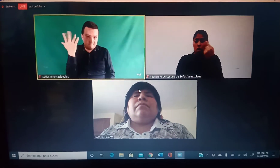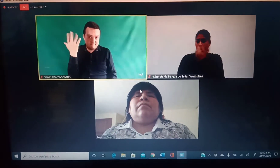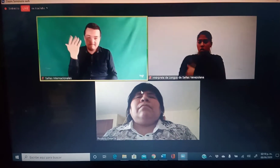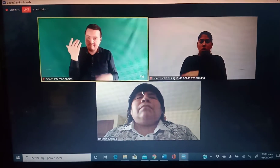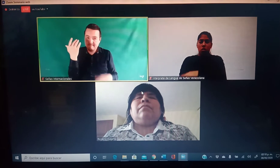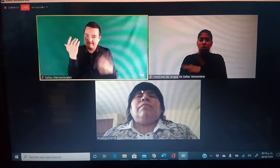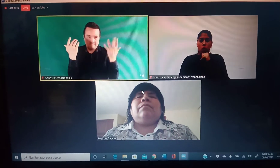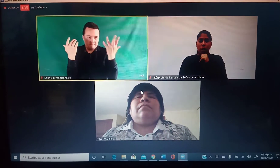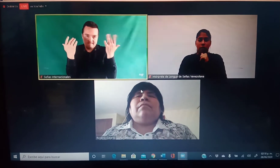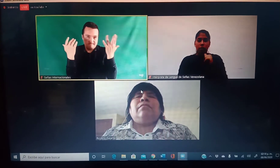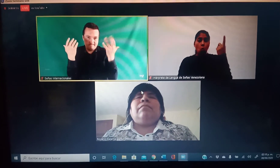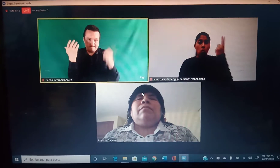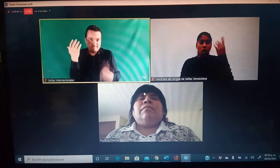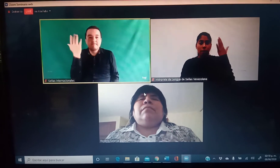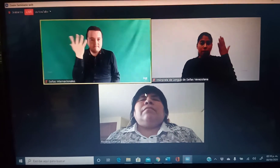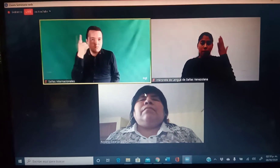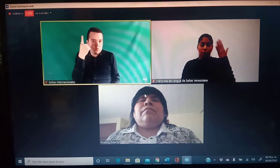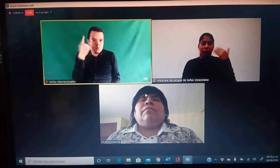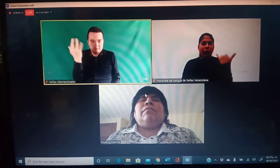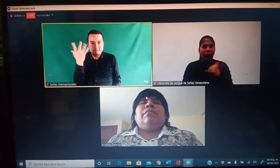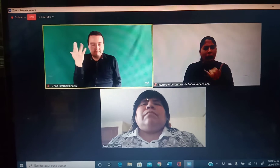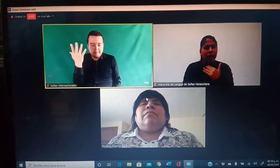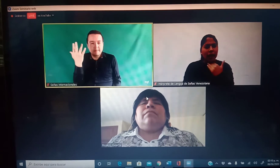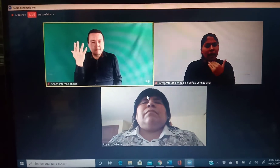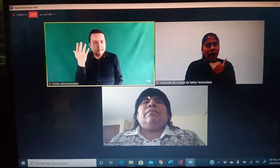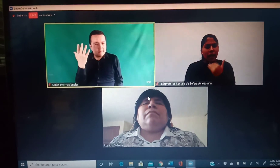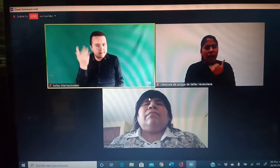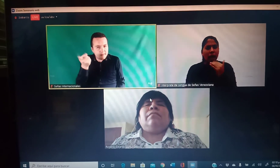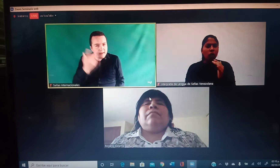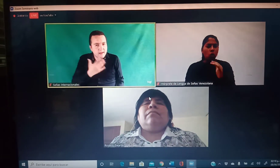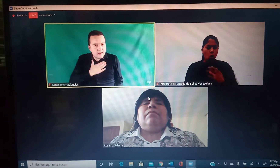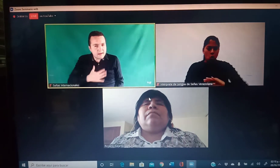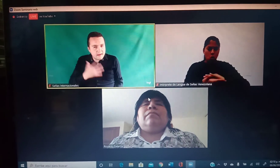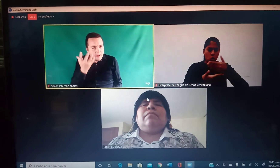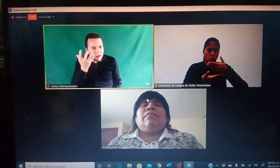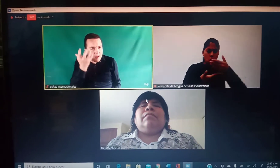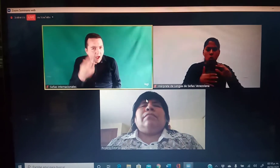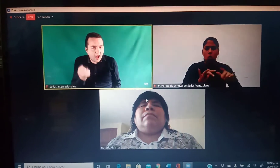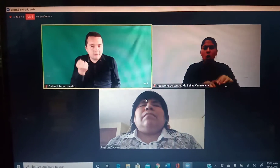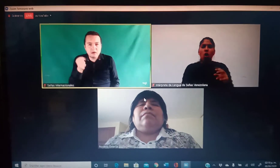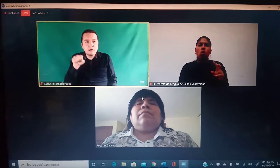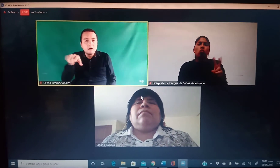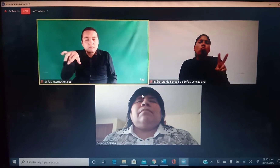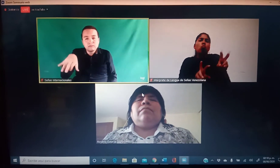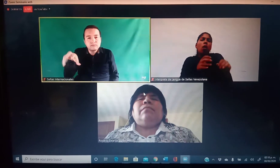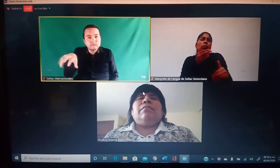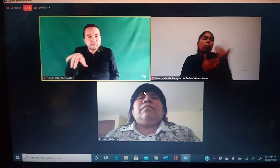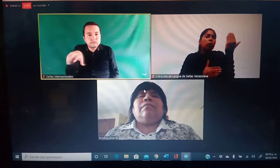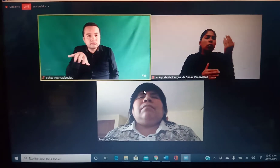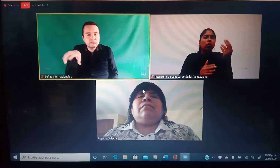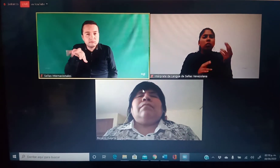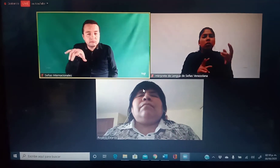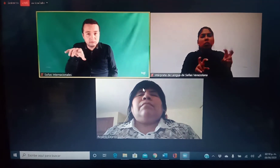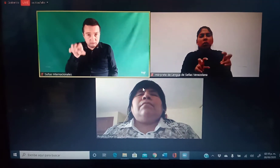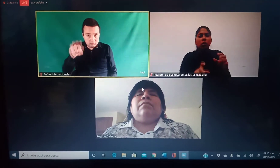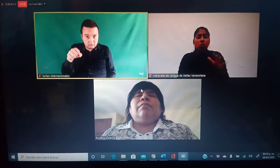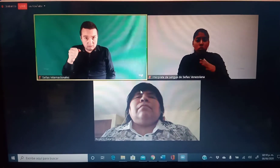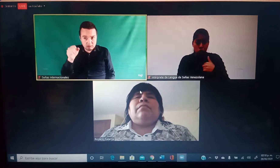sistema computarizado nuevo que me permita tocar